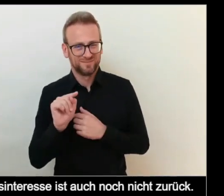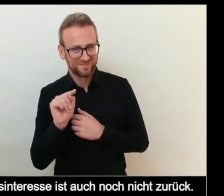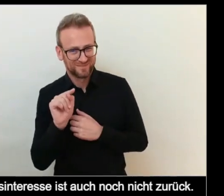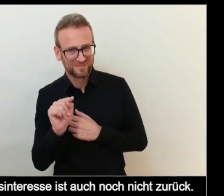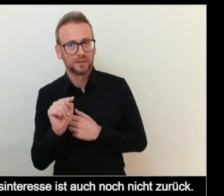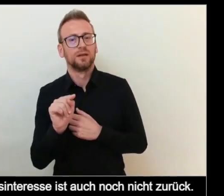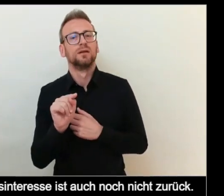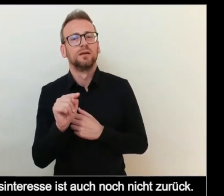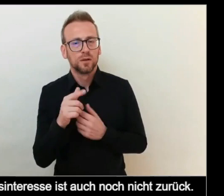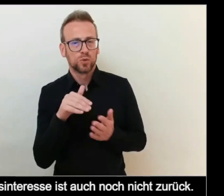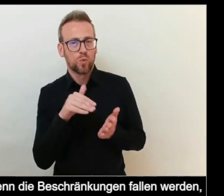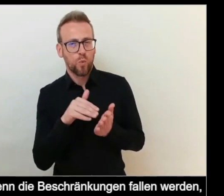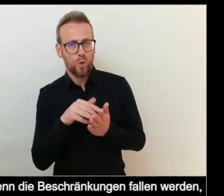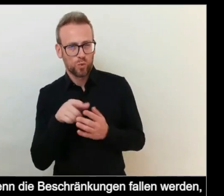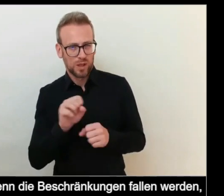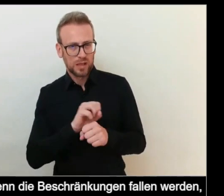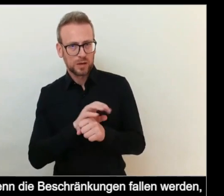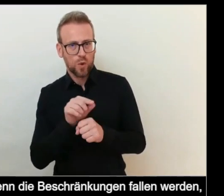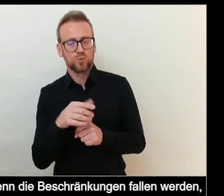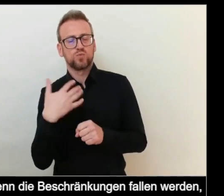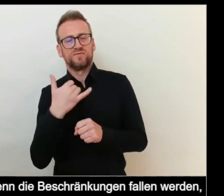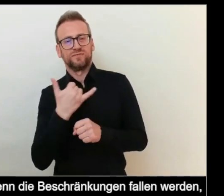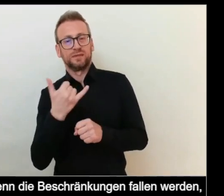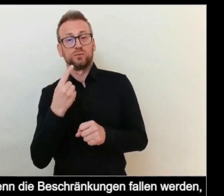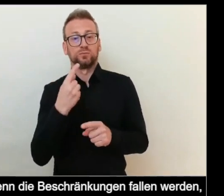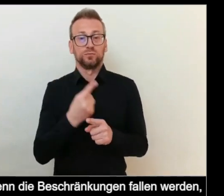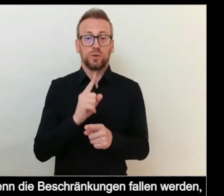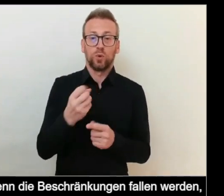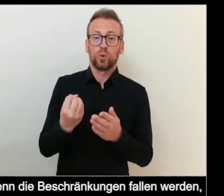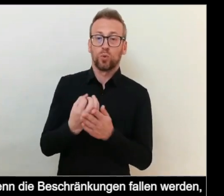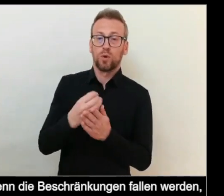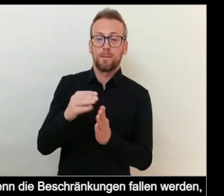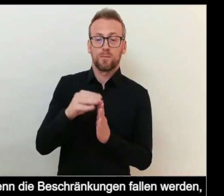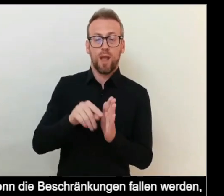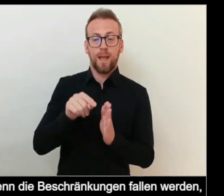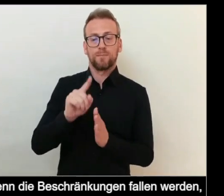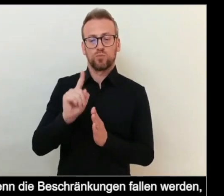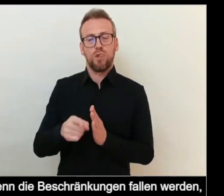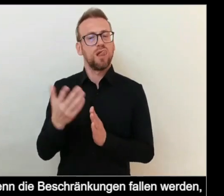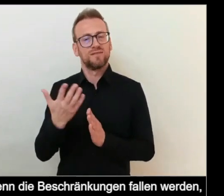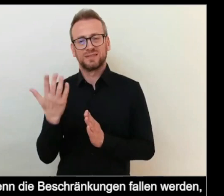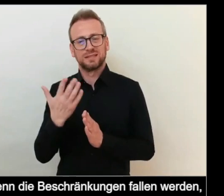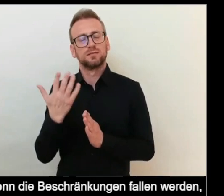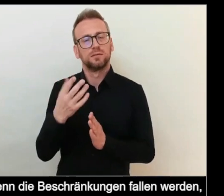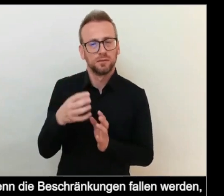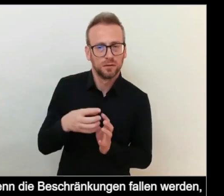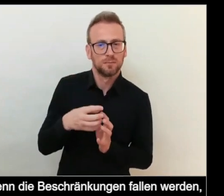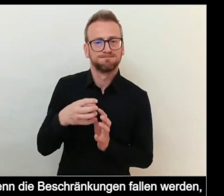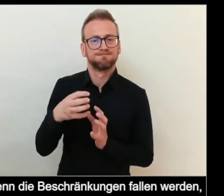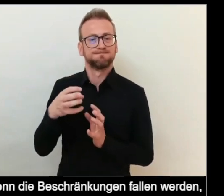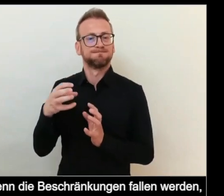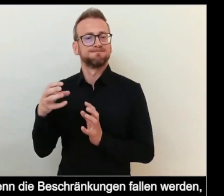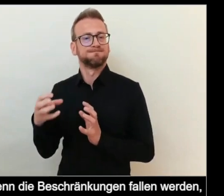Programm für Spielstätten und Veranstalter. Verlängerung bis zum 30. Juni, um damit eben